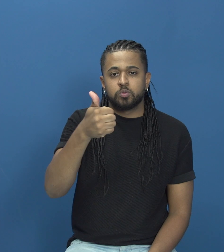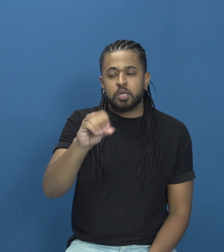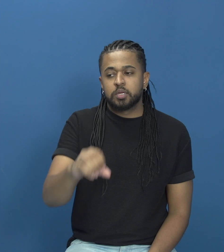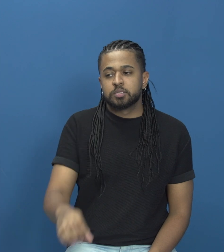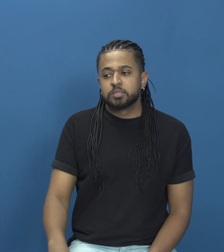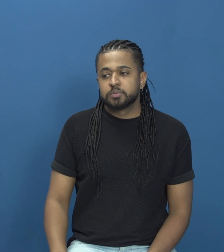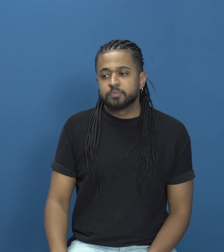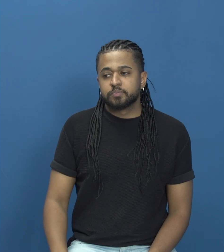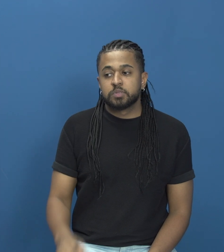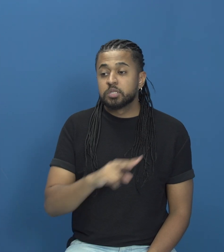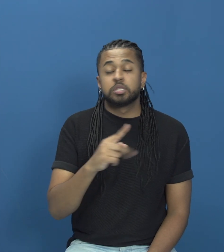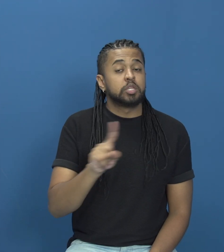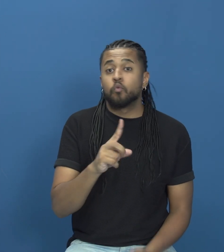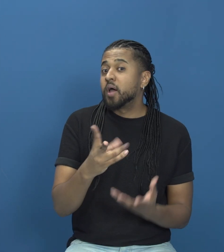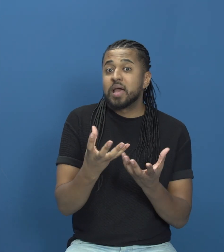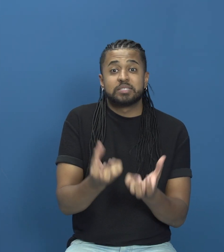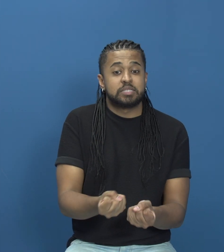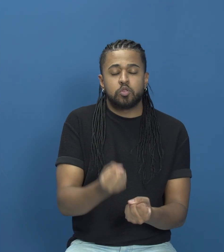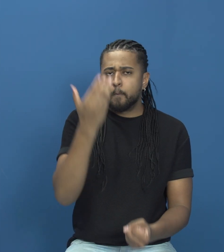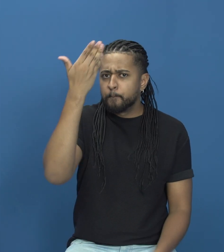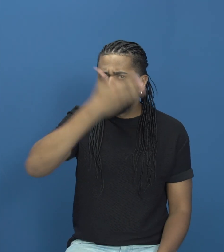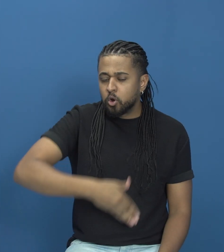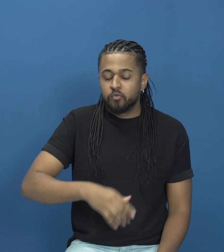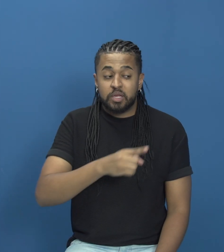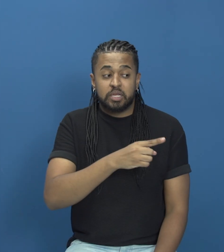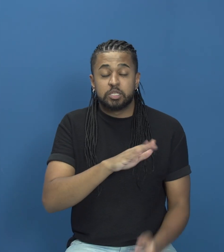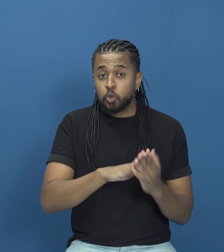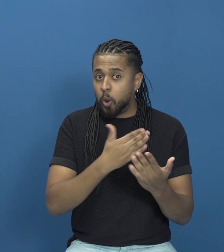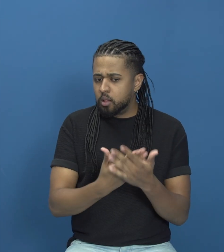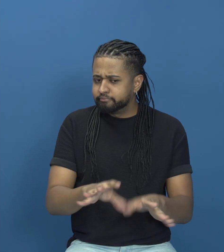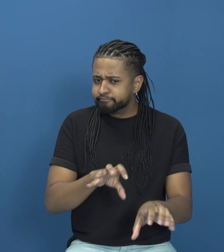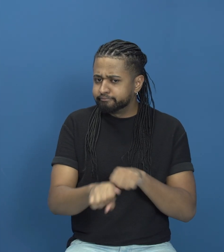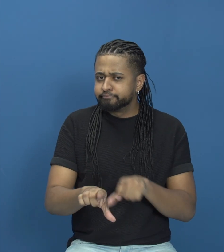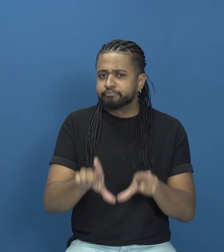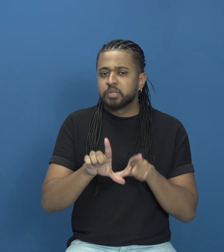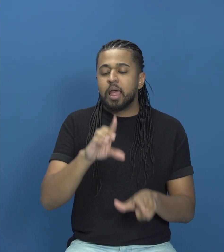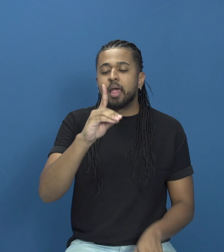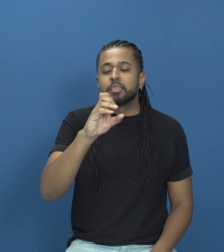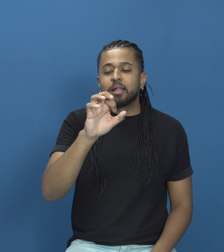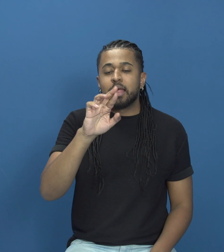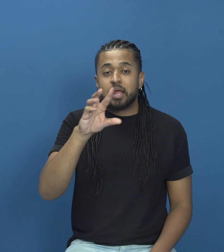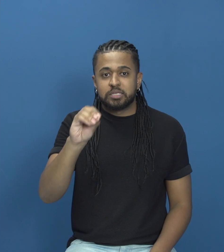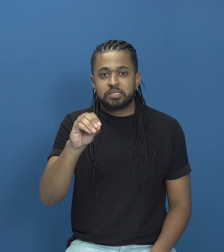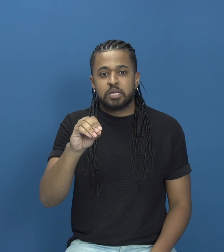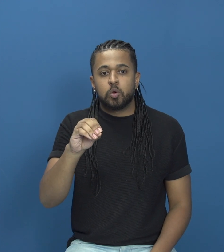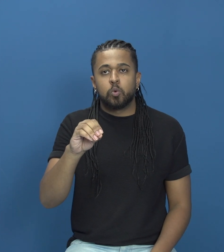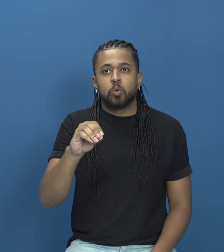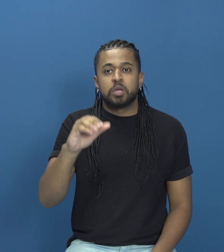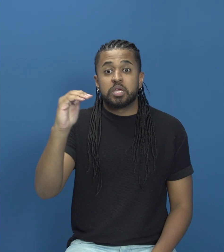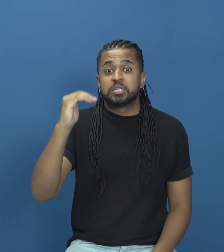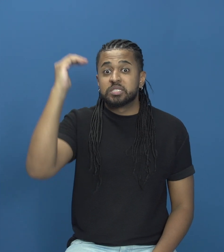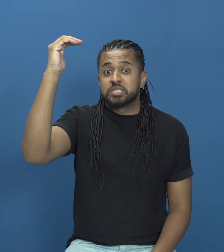9.10. Não serão aceitos, para fins de comprovação de escolaridade, declaração de conclusão do ensino